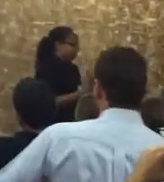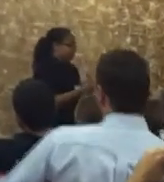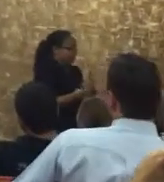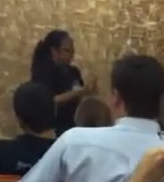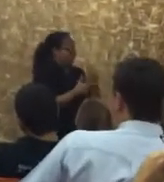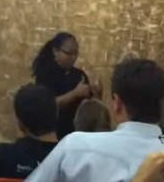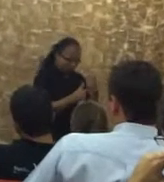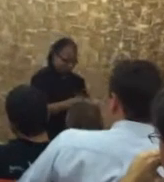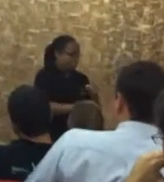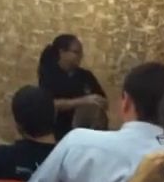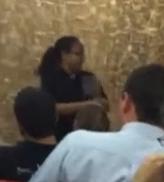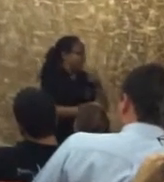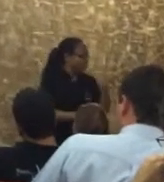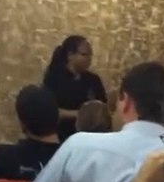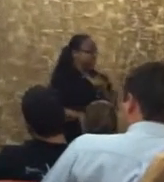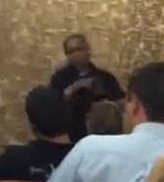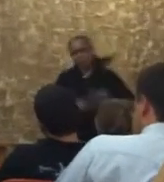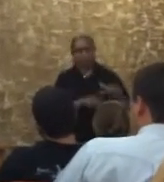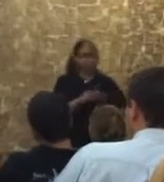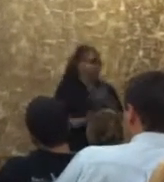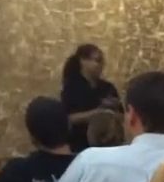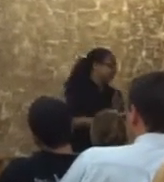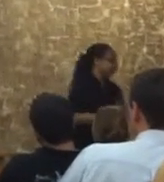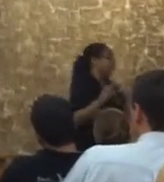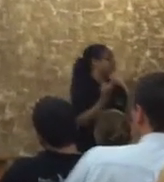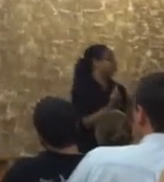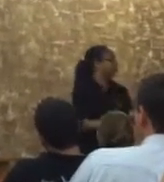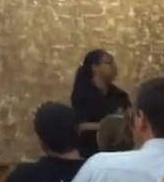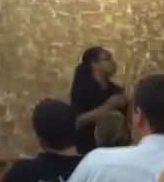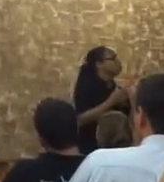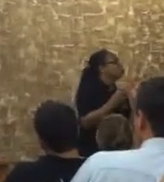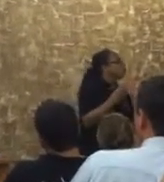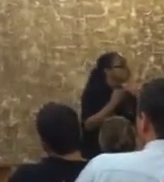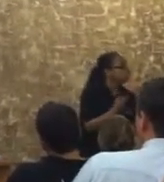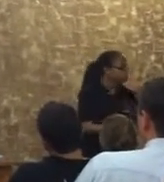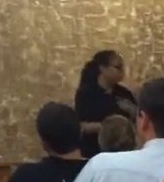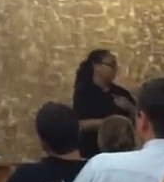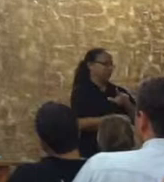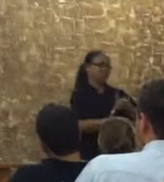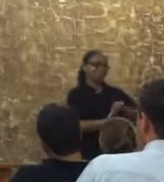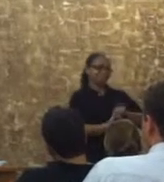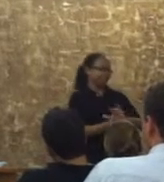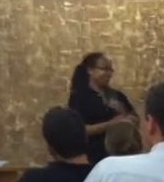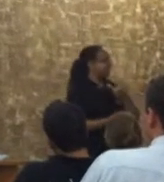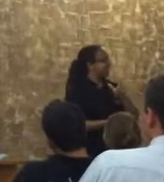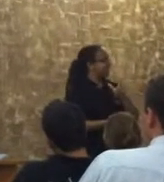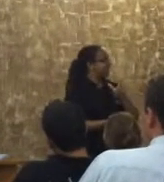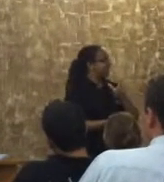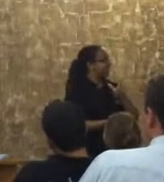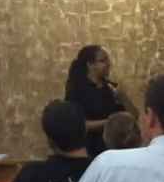que não é só você que gosta de ter uma comunhão comigo. Eu gosto de ter uma comunhão contigo